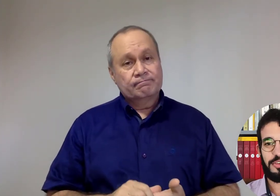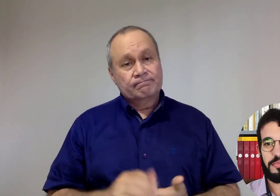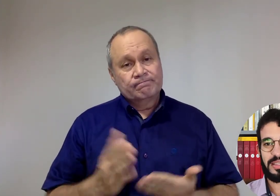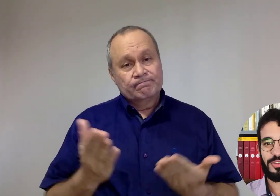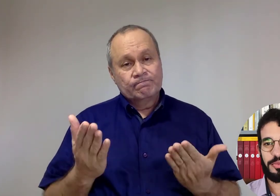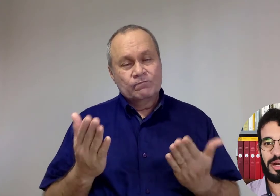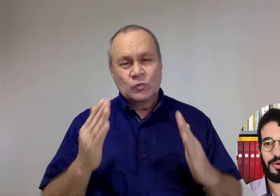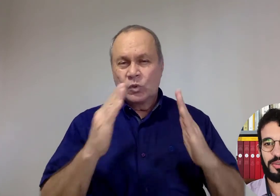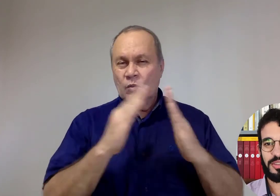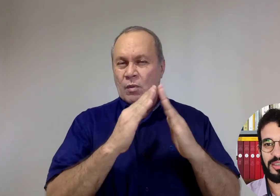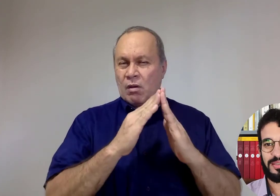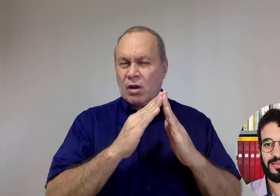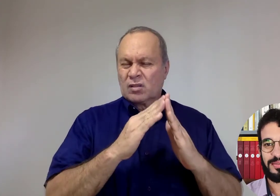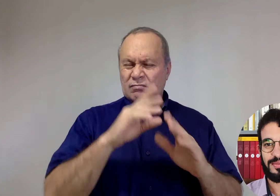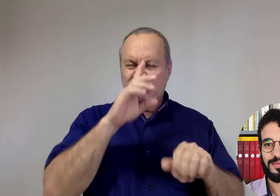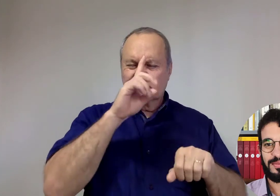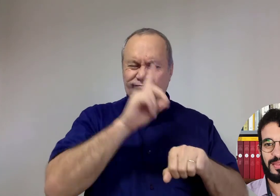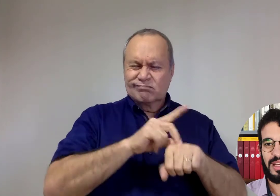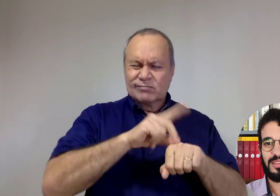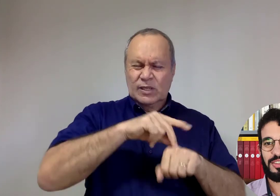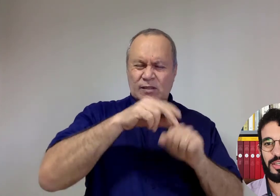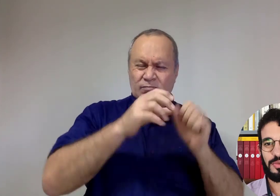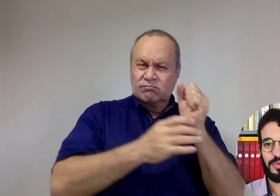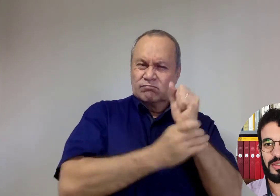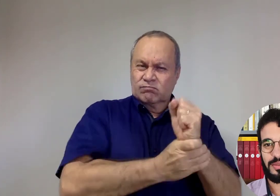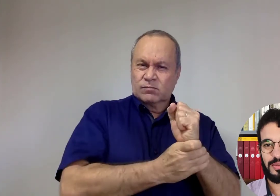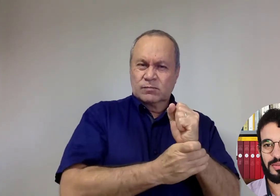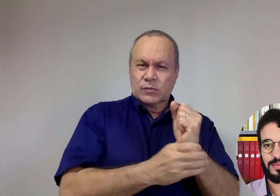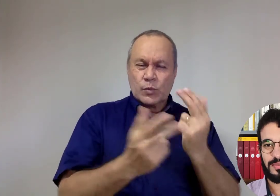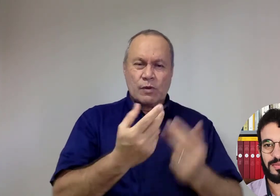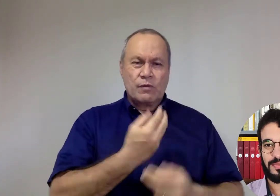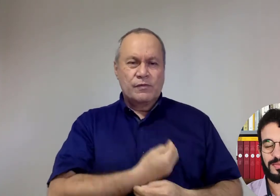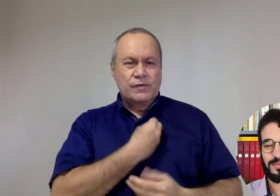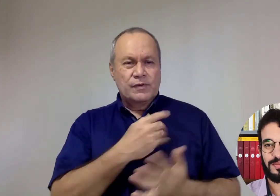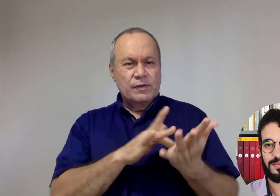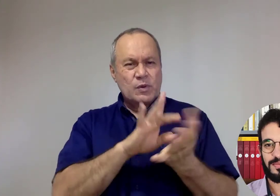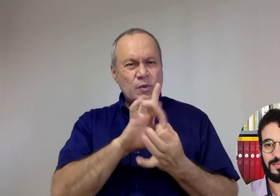Somente uma casa firmada sobre a rocha resiste a tudo isso.